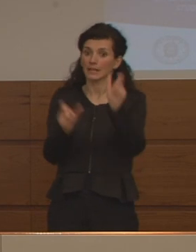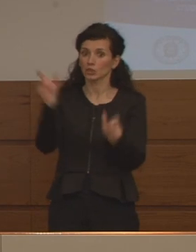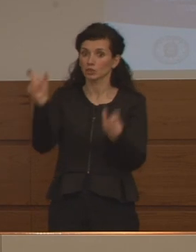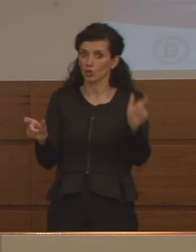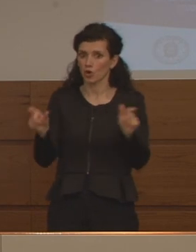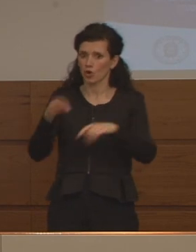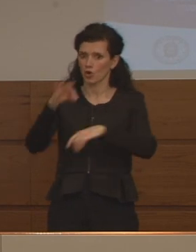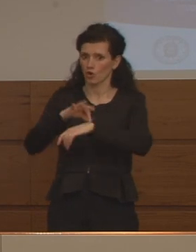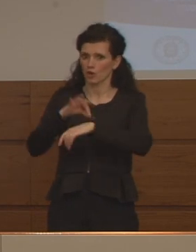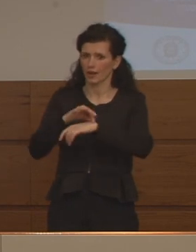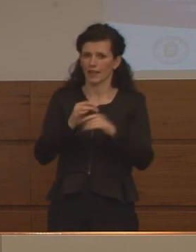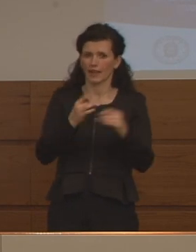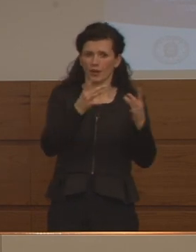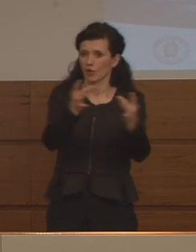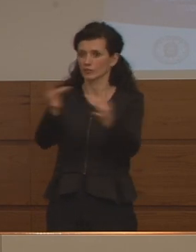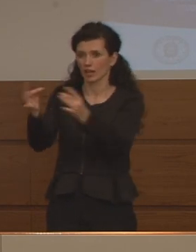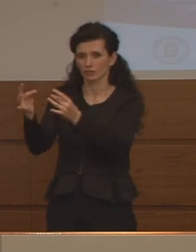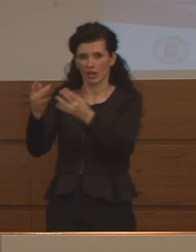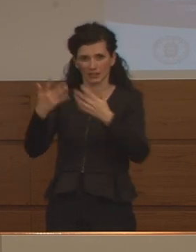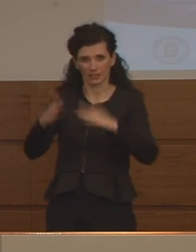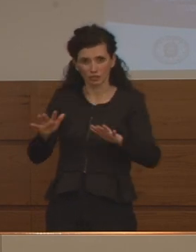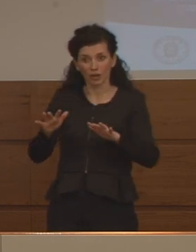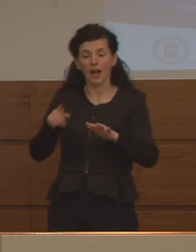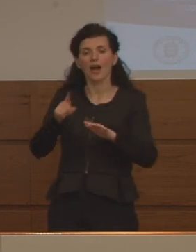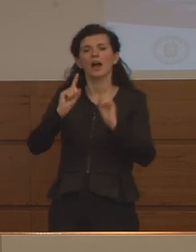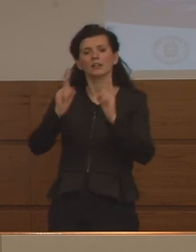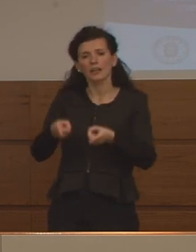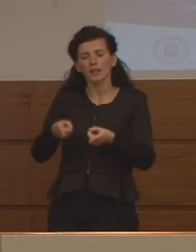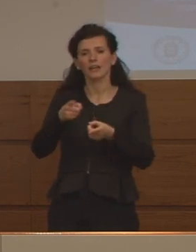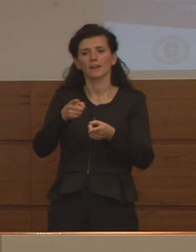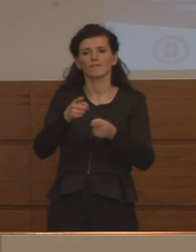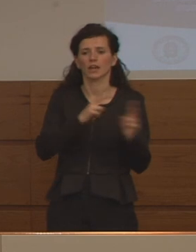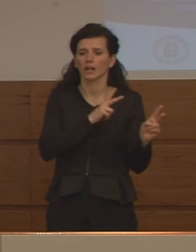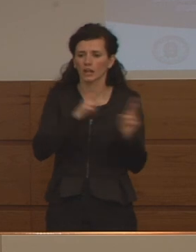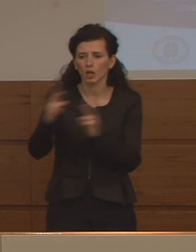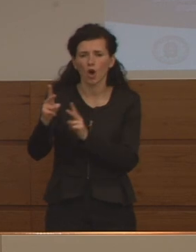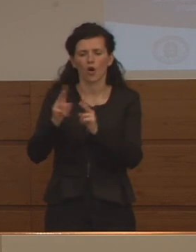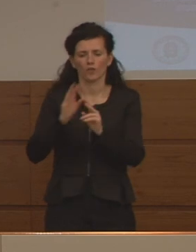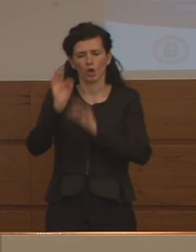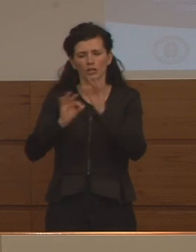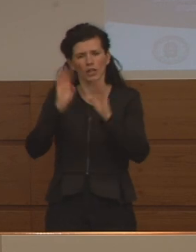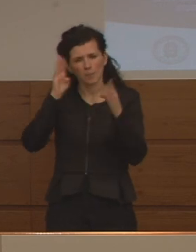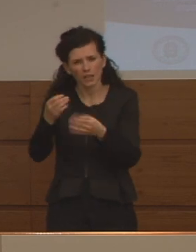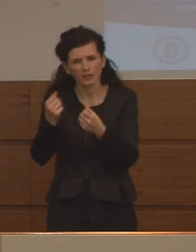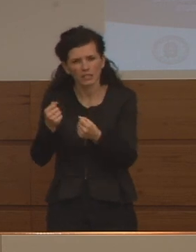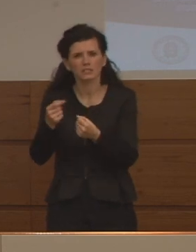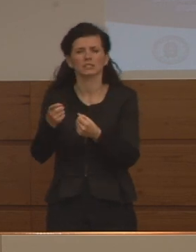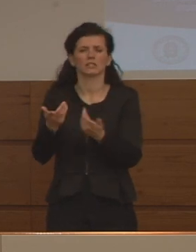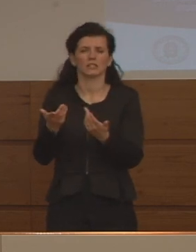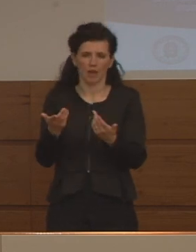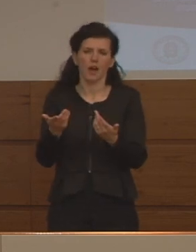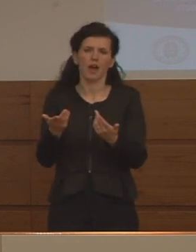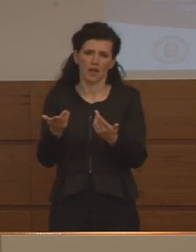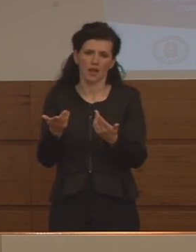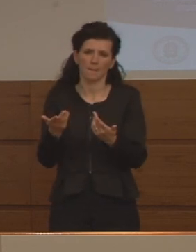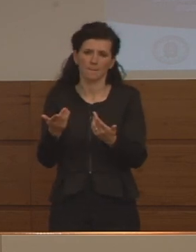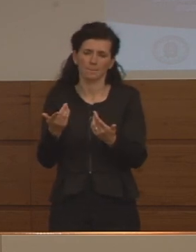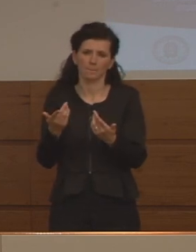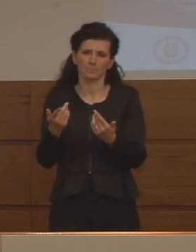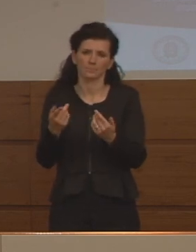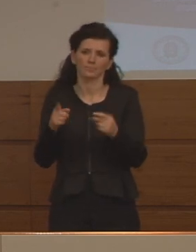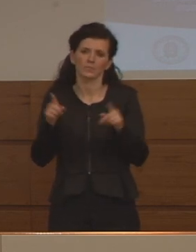numero di soggetti che devono fare corse ricoveri nelle terapie intensive ancor più tragicamente di